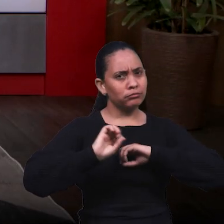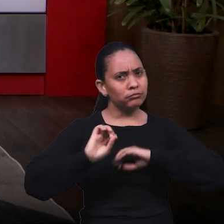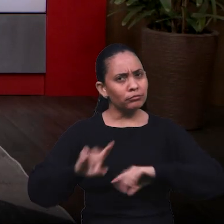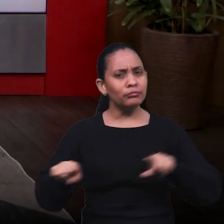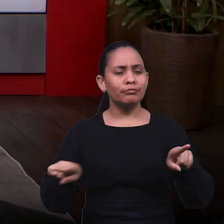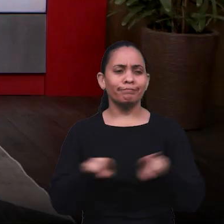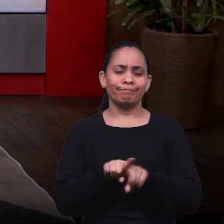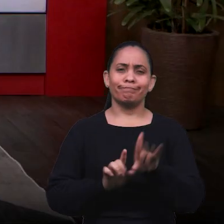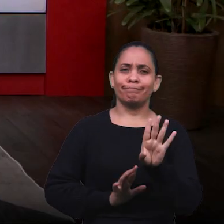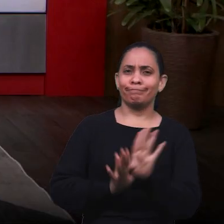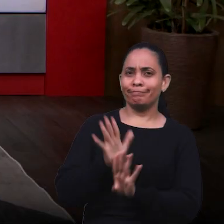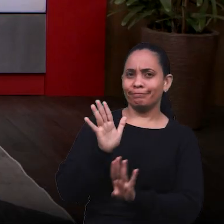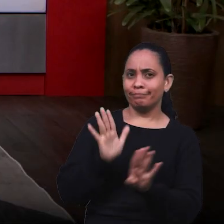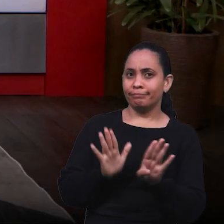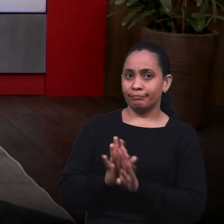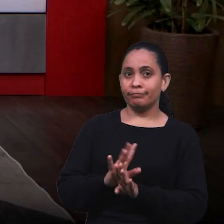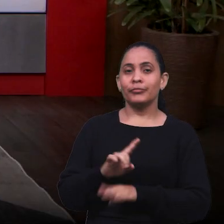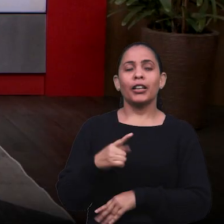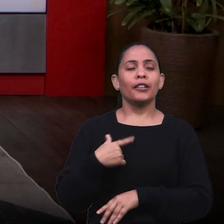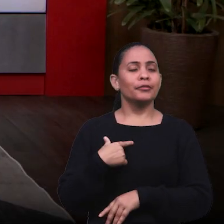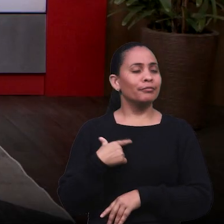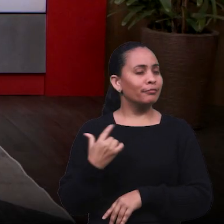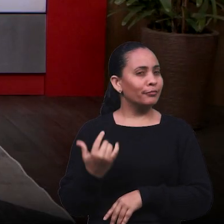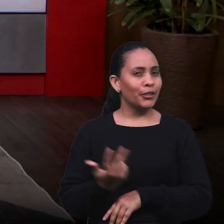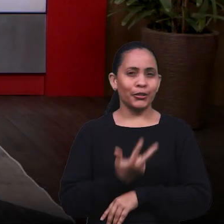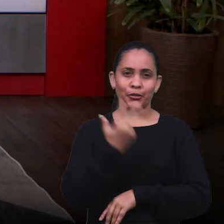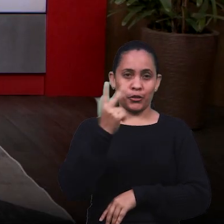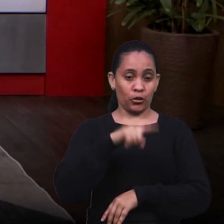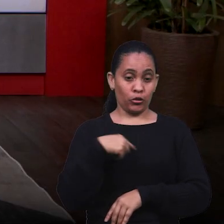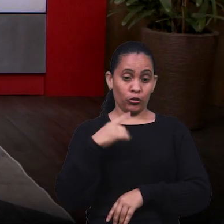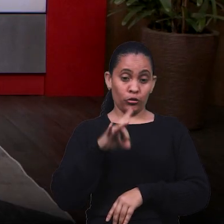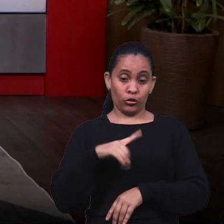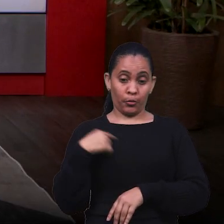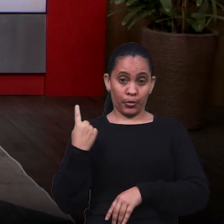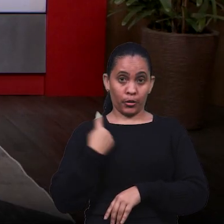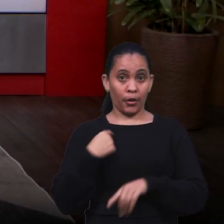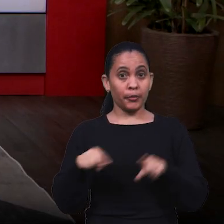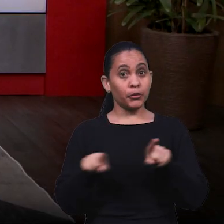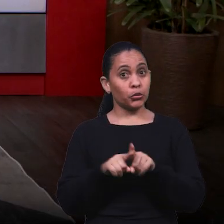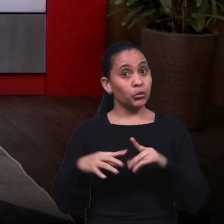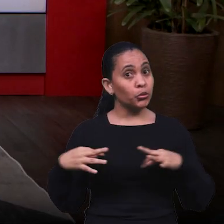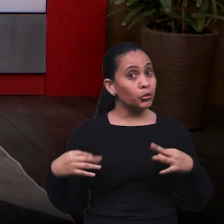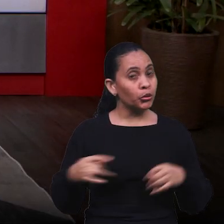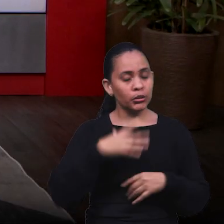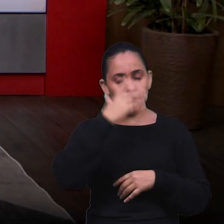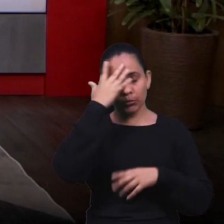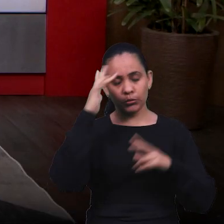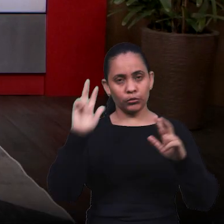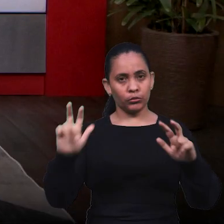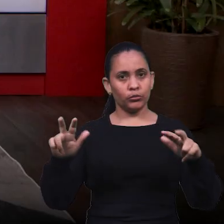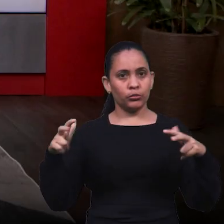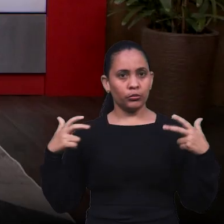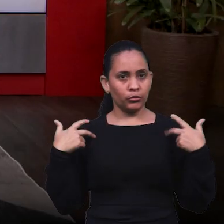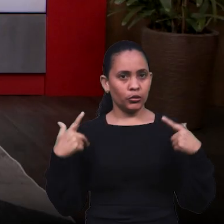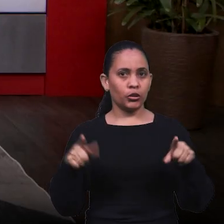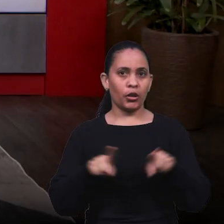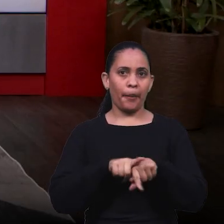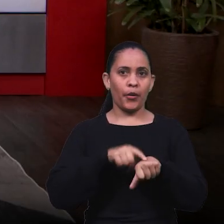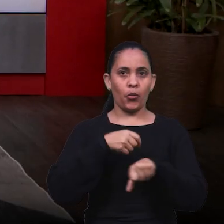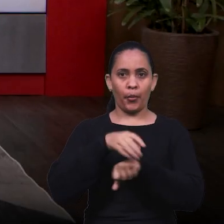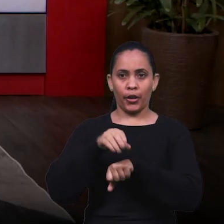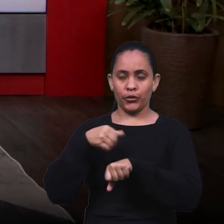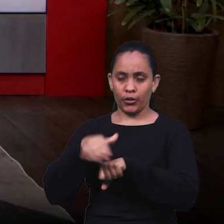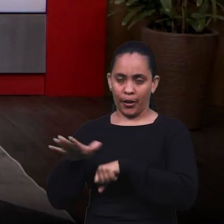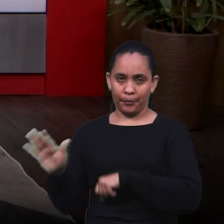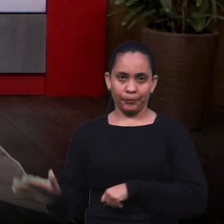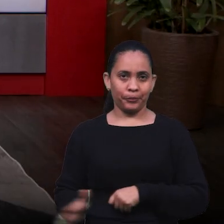instruções, o aconselhamento. Tenho certeza que foi de grande valia, não só para a gente, mas para todos aqueles também que irão assistir o programa e compartilhar.